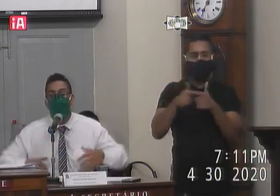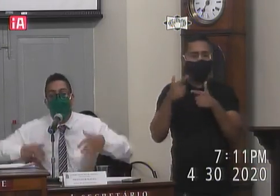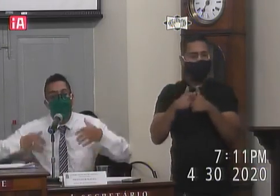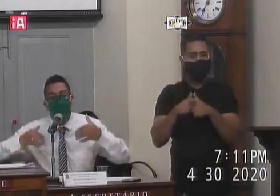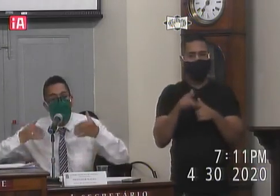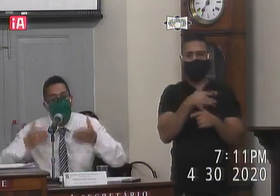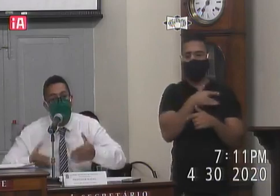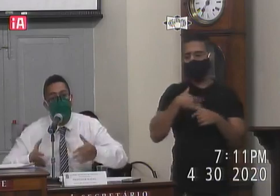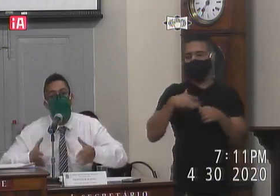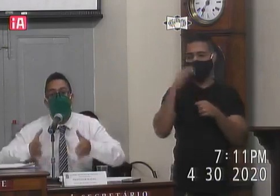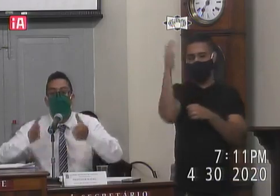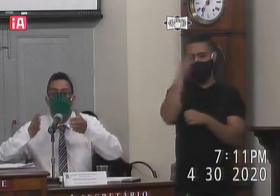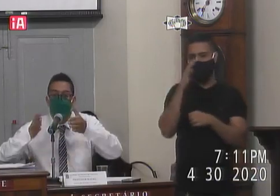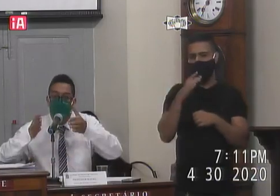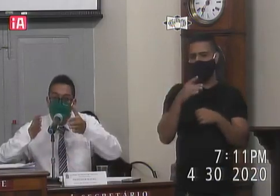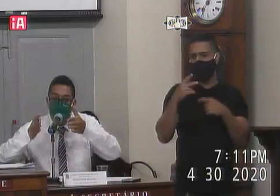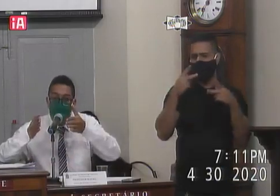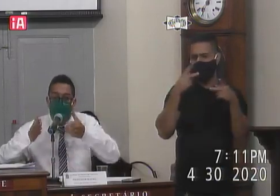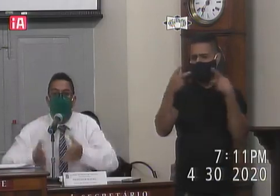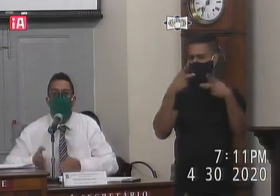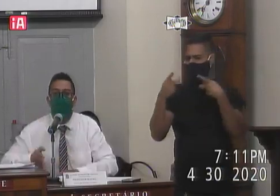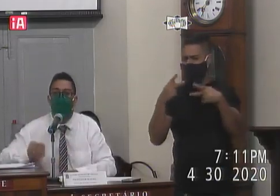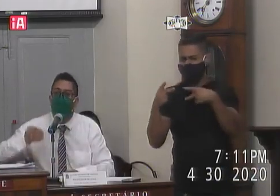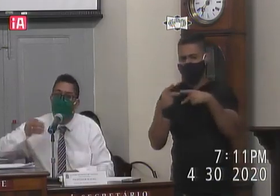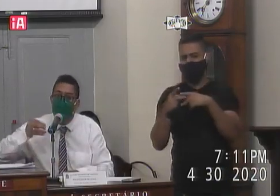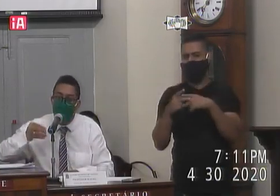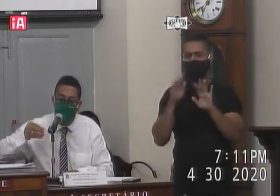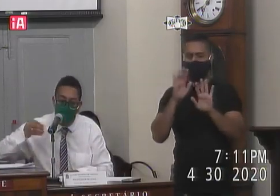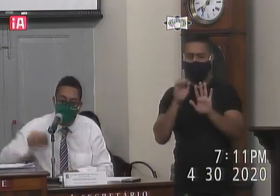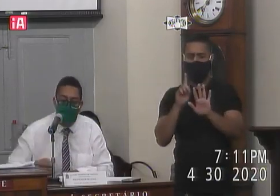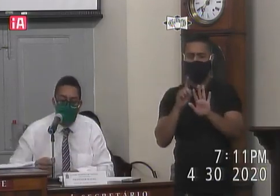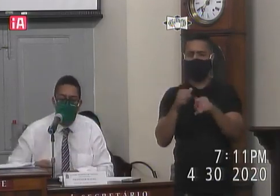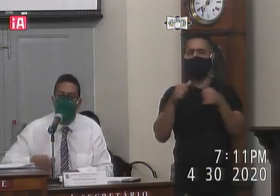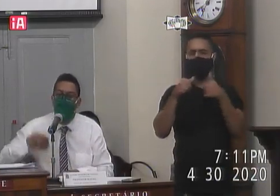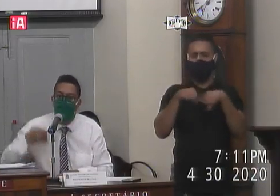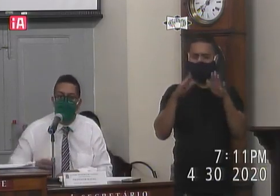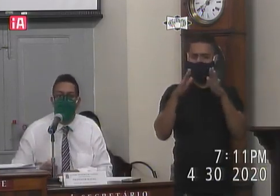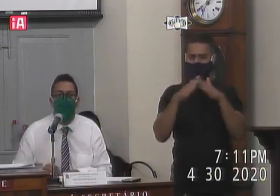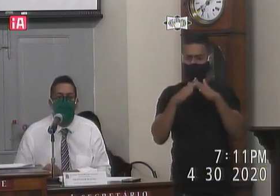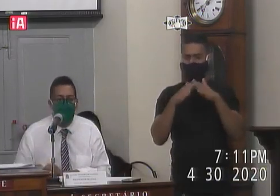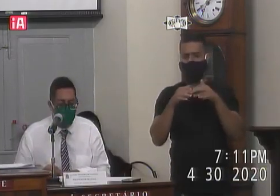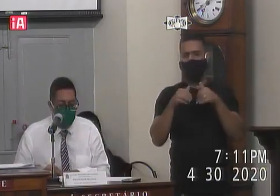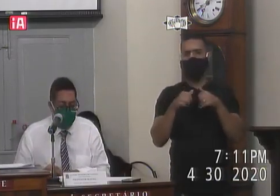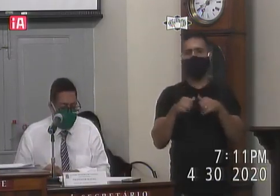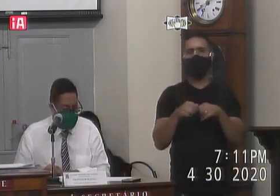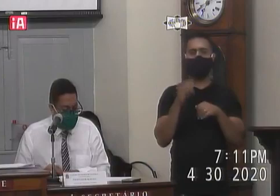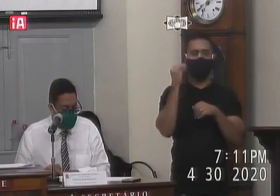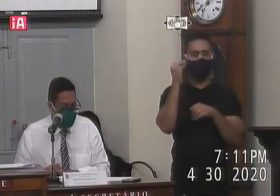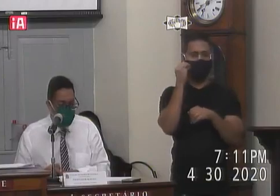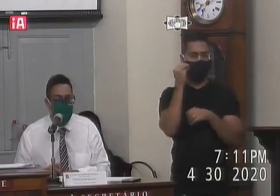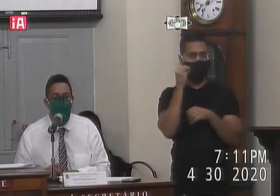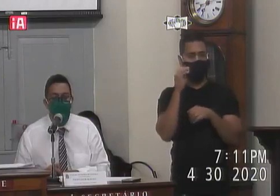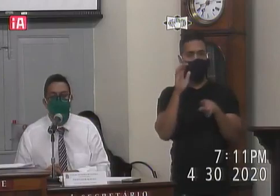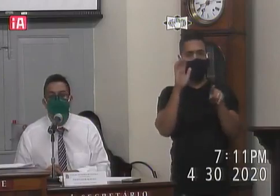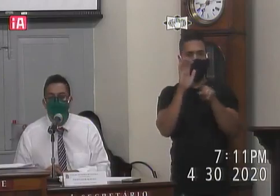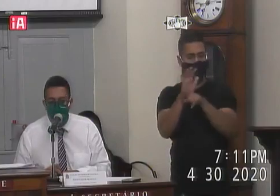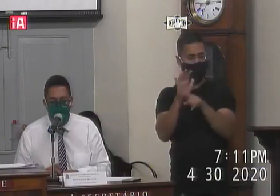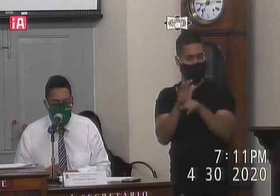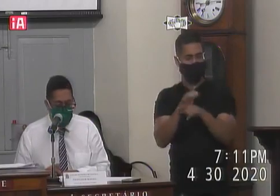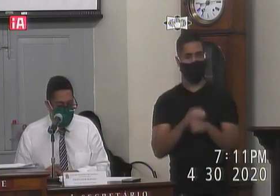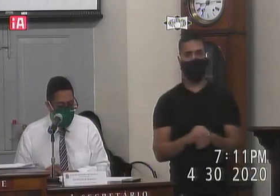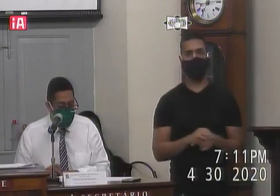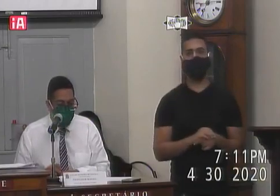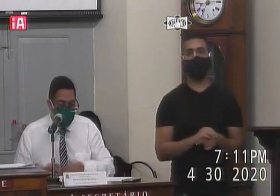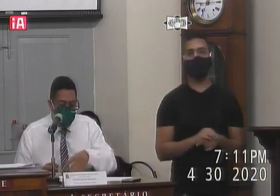político, não é você xingando, ficando em casa, dando tranquilidade para os gestores poderem fazer as suas ações